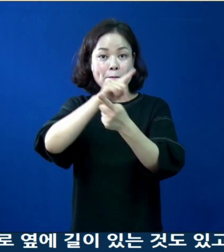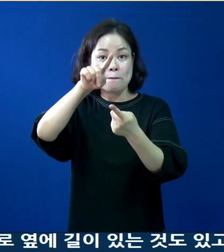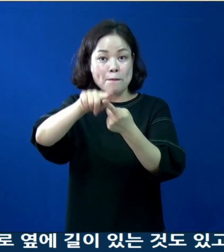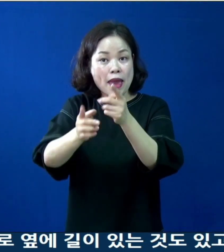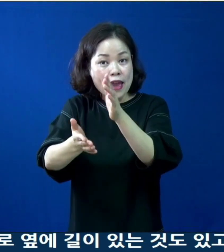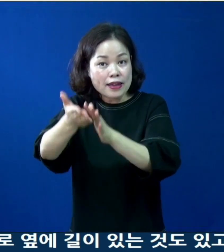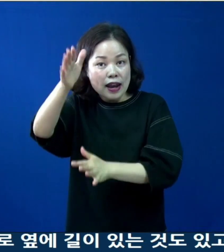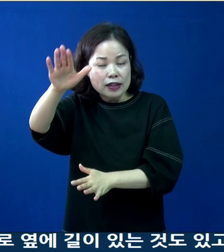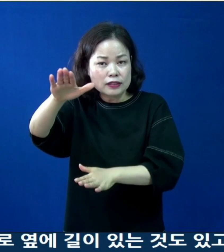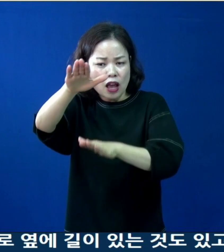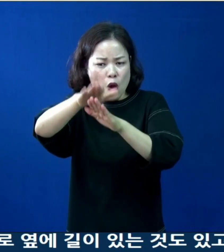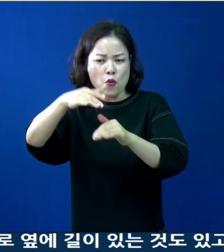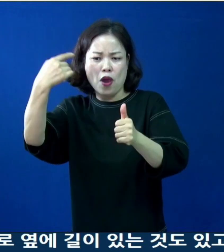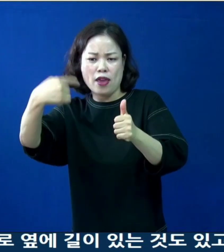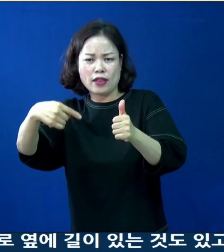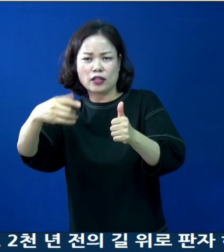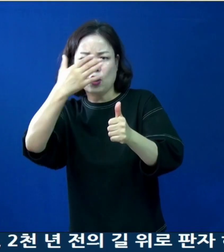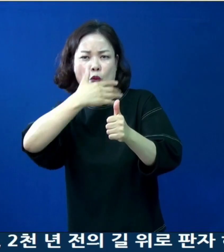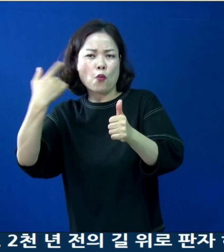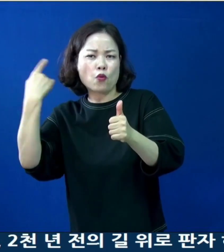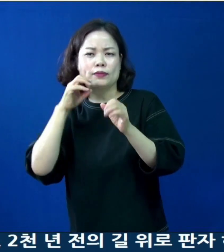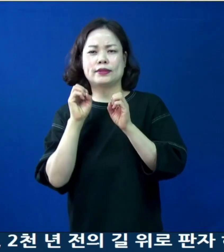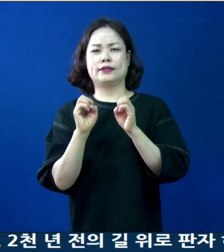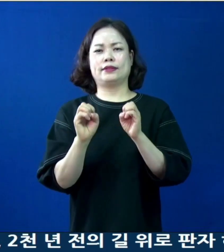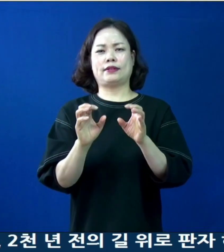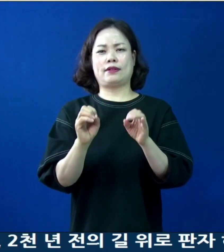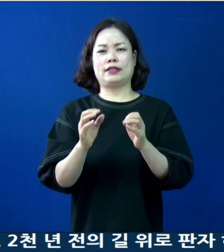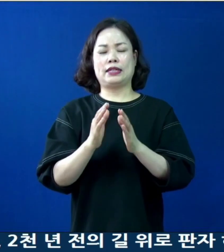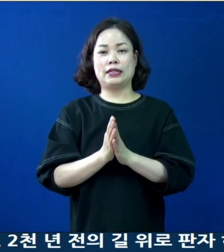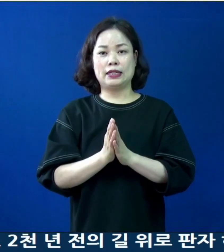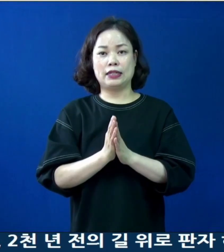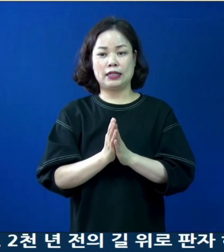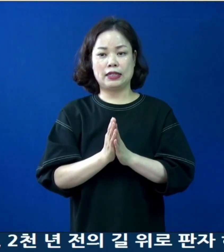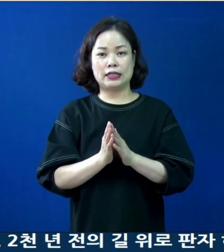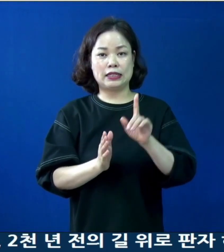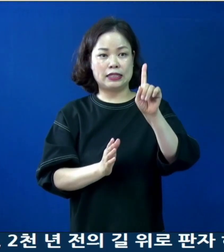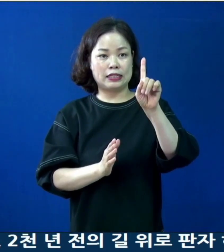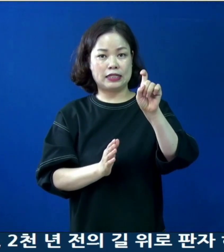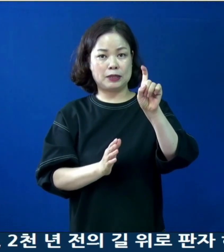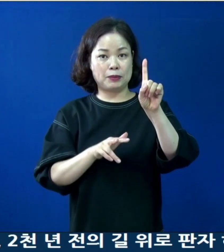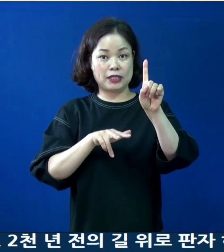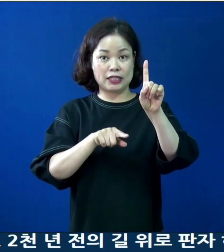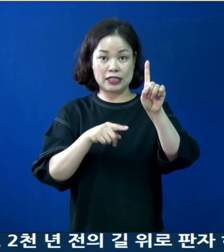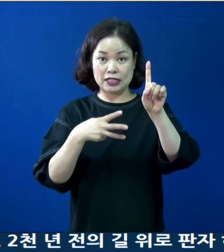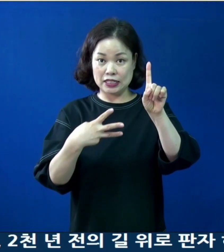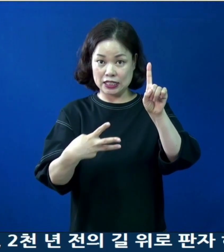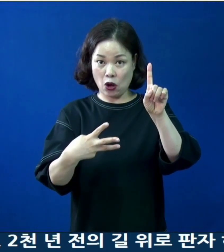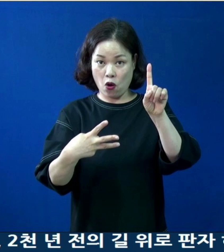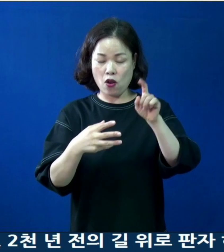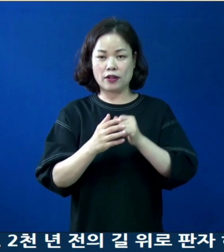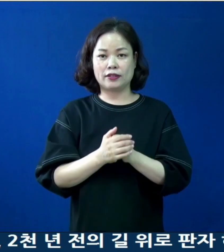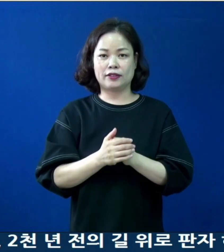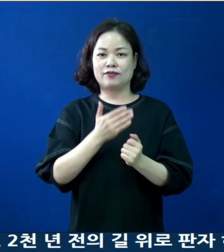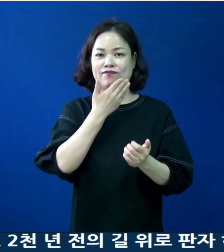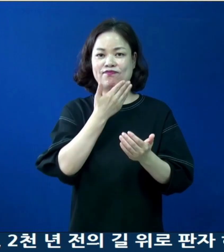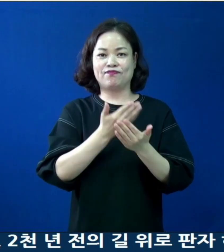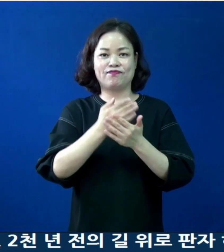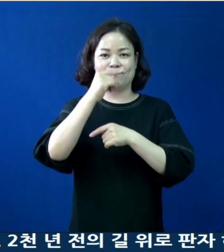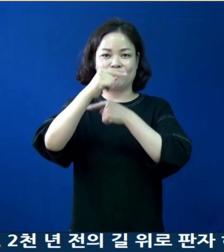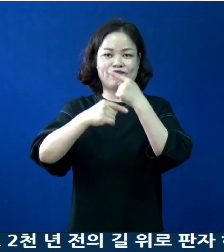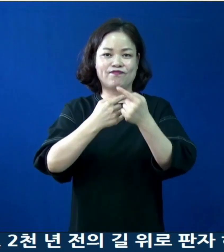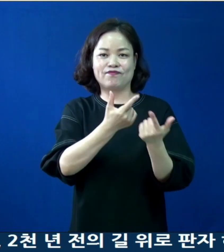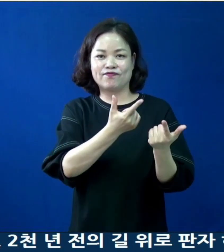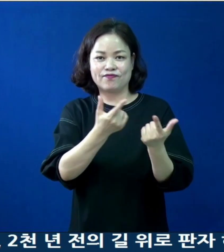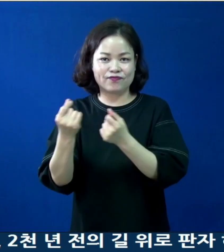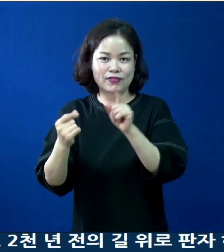베레아에서 회당에 들어가서 복음을 전하게 되는데 자 11절이 우리가 살펴볼 수 있는 중요한 구절이 되겠죠. 같이 한번